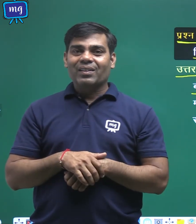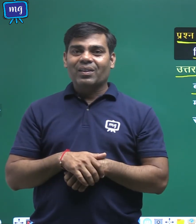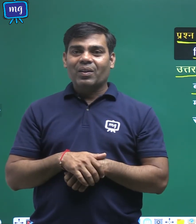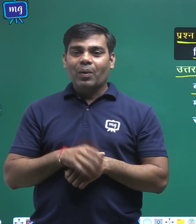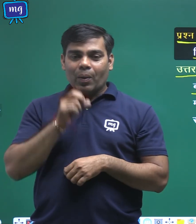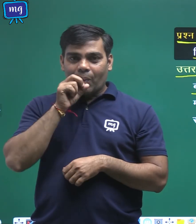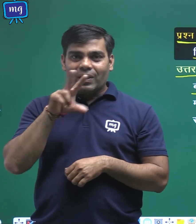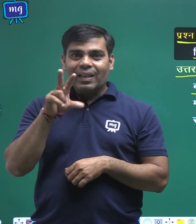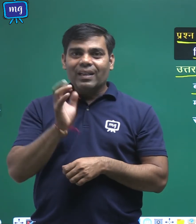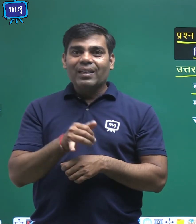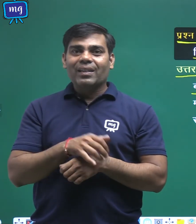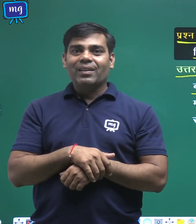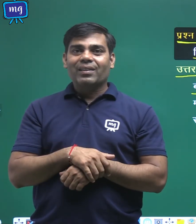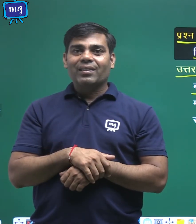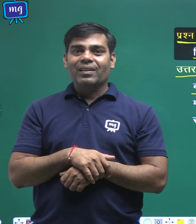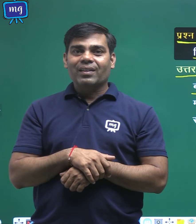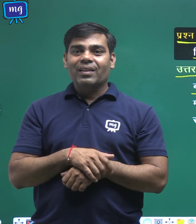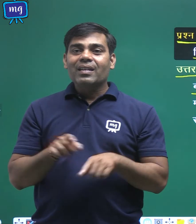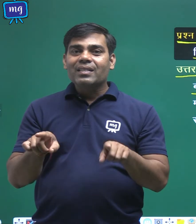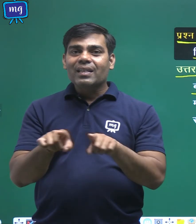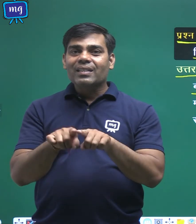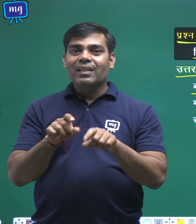बताई गई हैं, जैसे